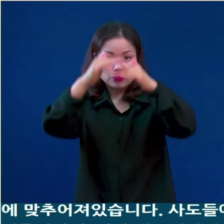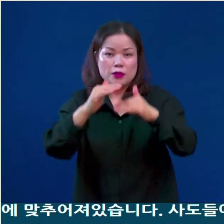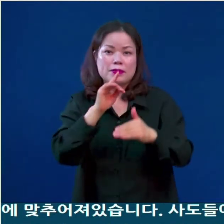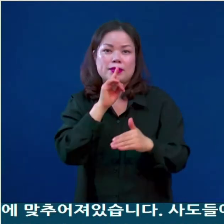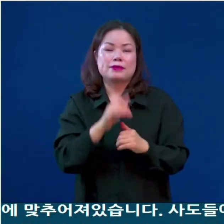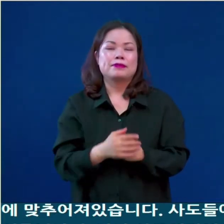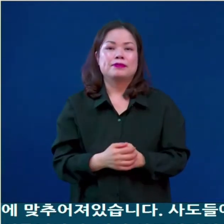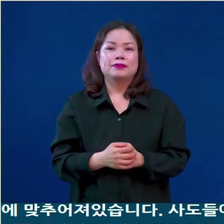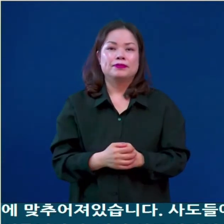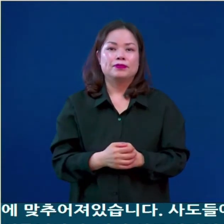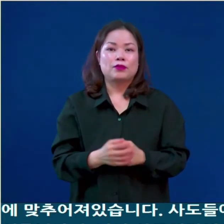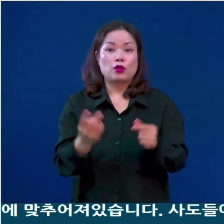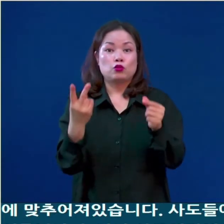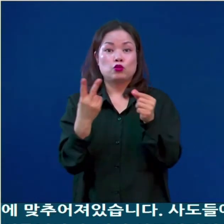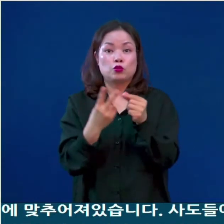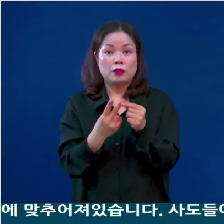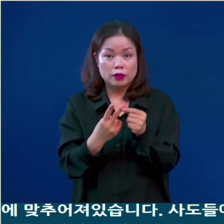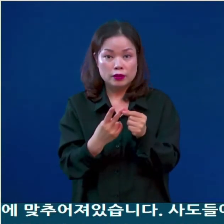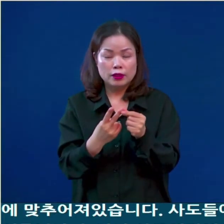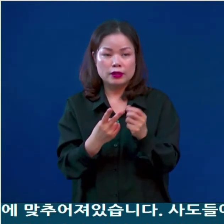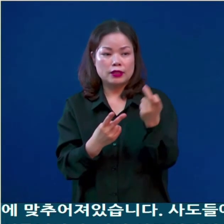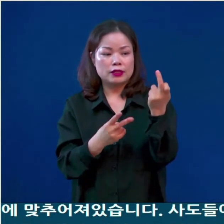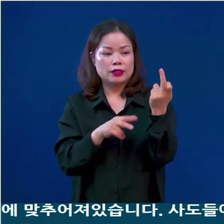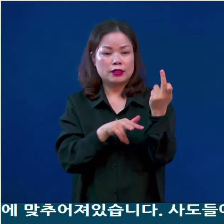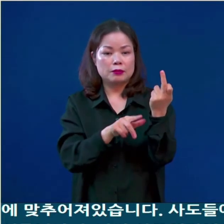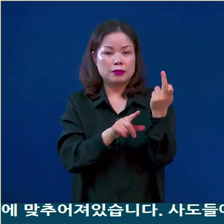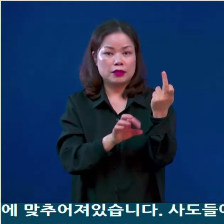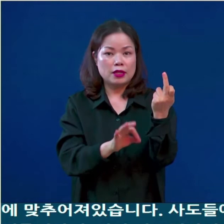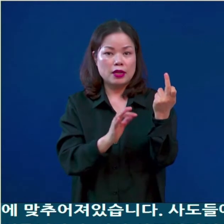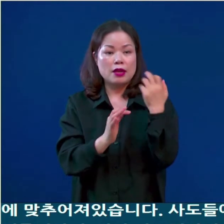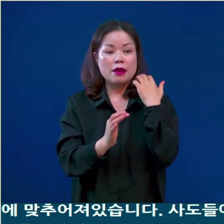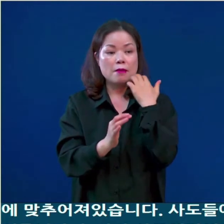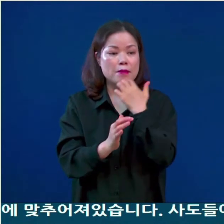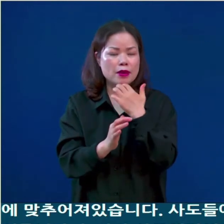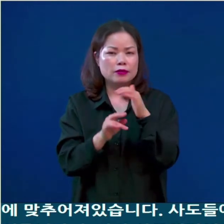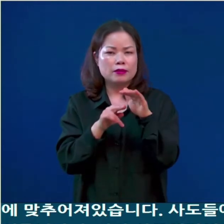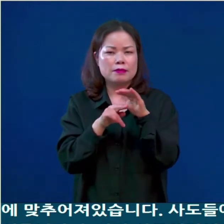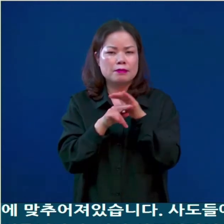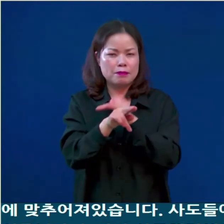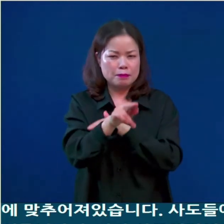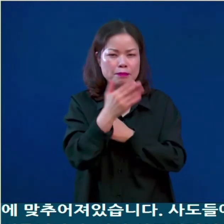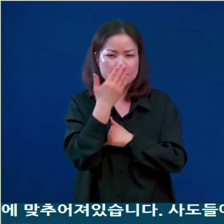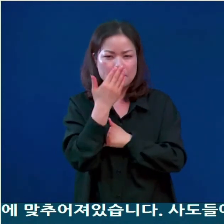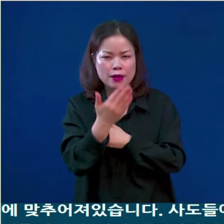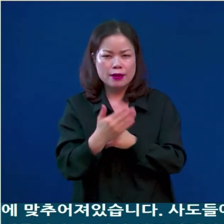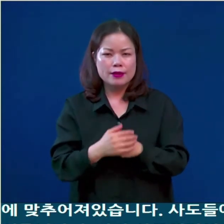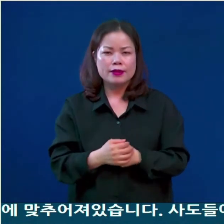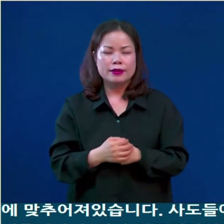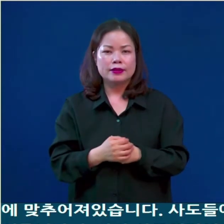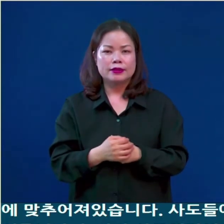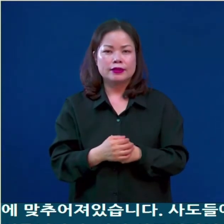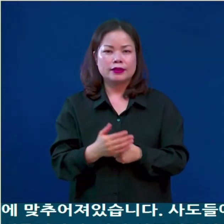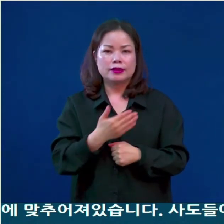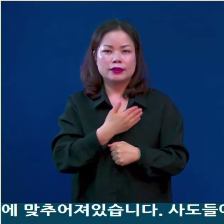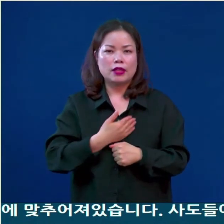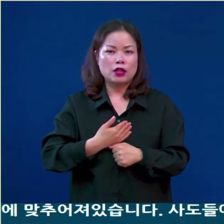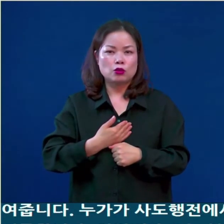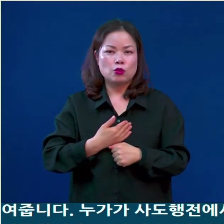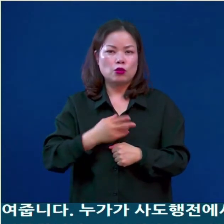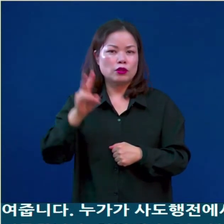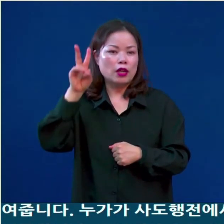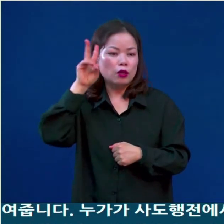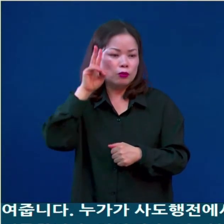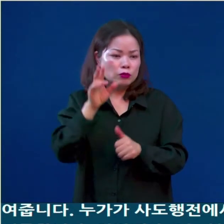말씀입니다. 두 번째는 12장에 나오는 베드로의 탈출 사건입니다. 사도 야고보를